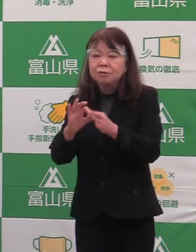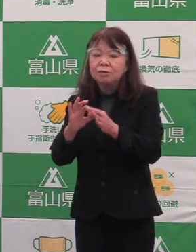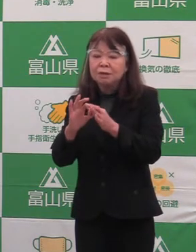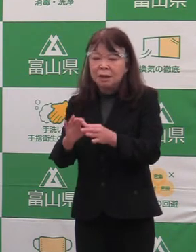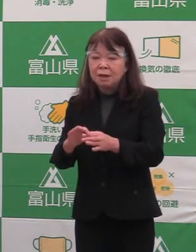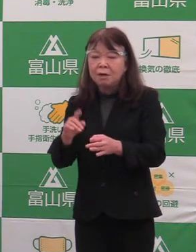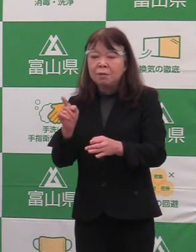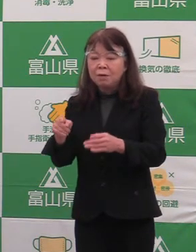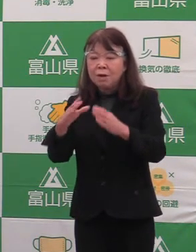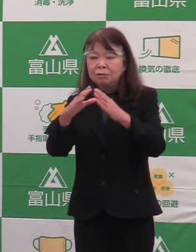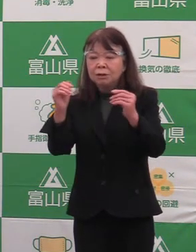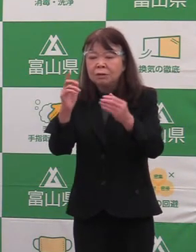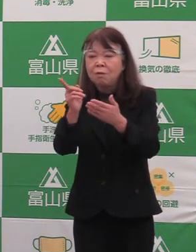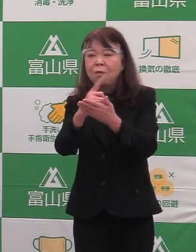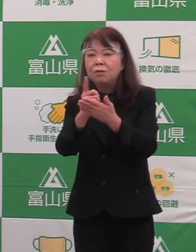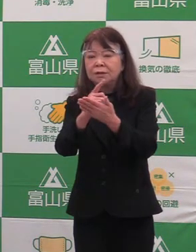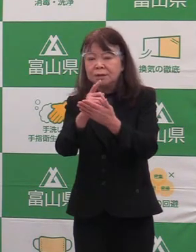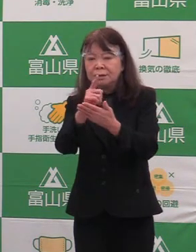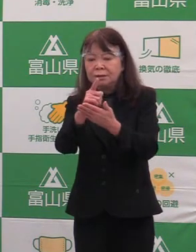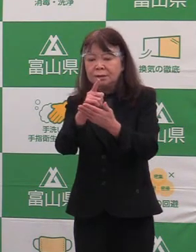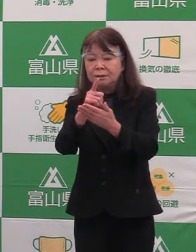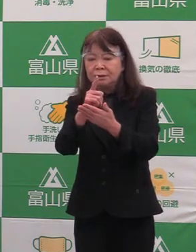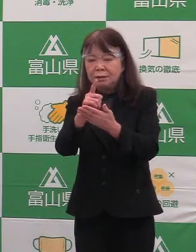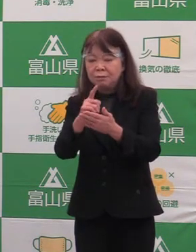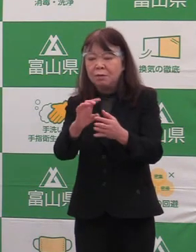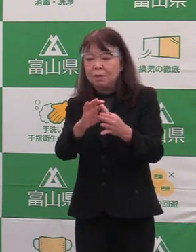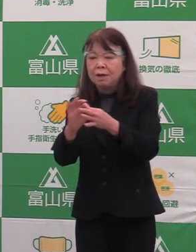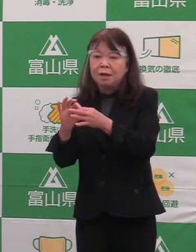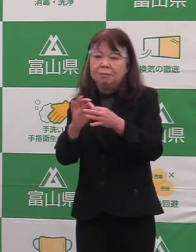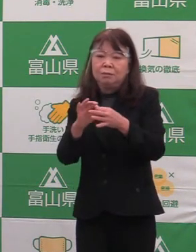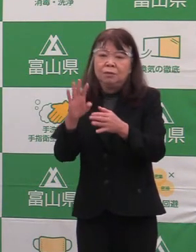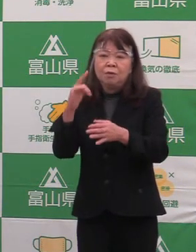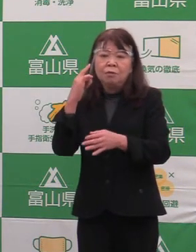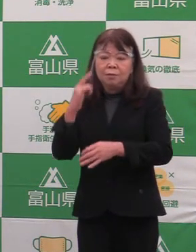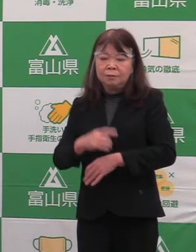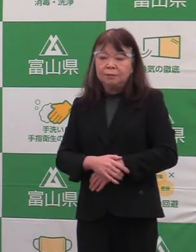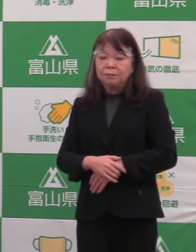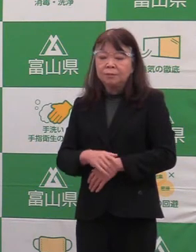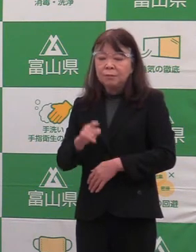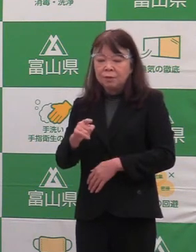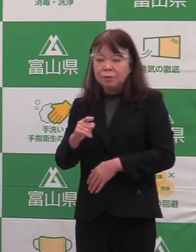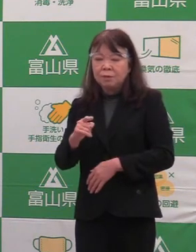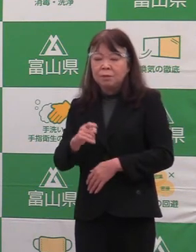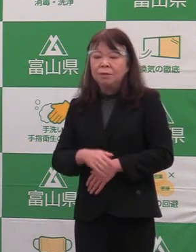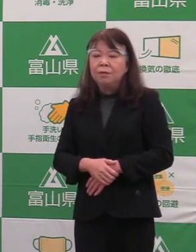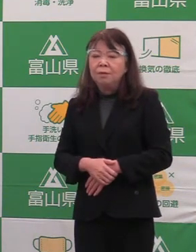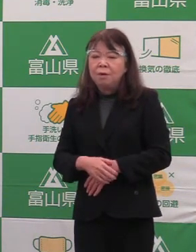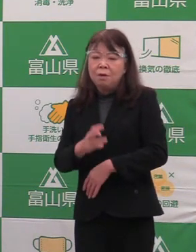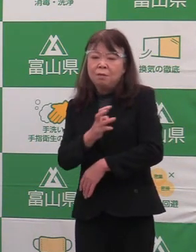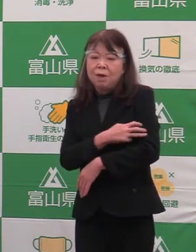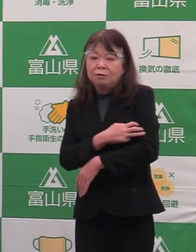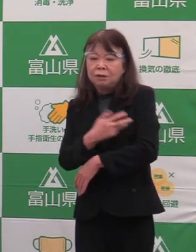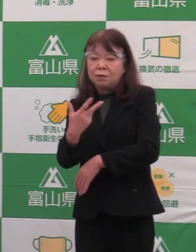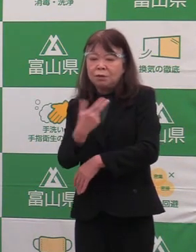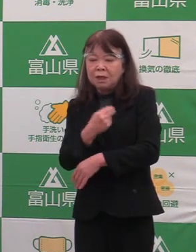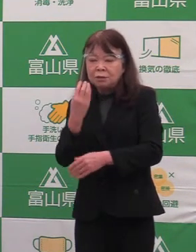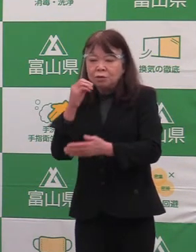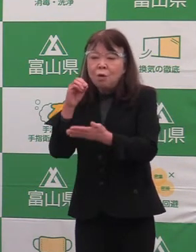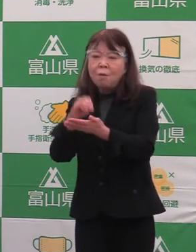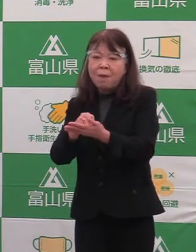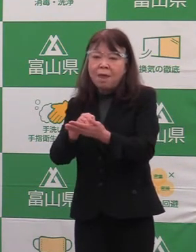国の方針とも関連するんですけれども、このパッケージの、ワクチンの接種証明ですね、